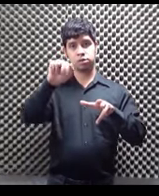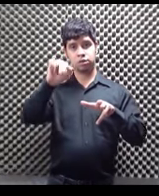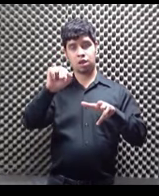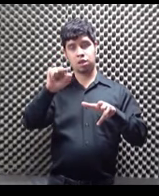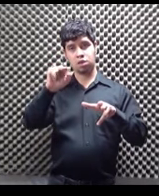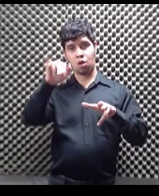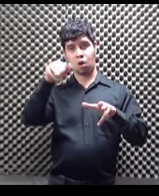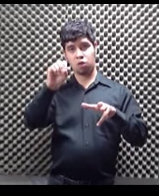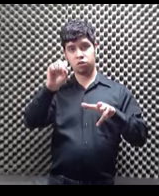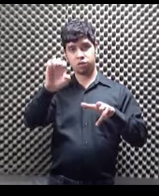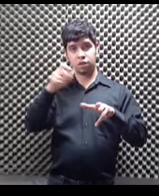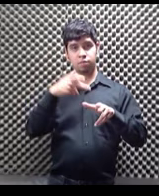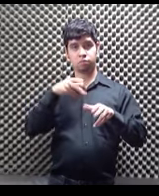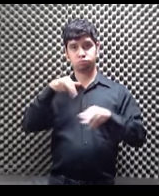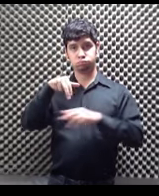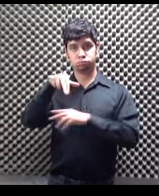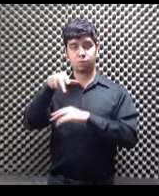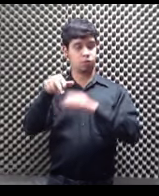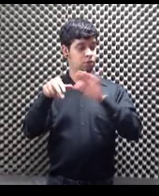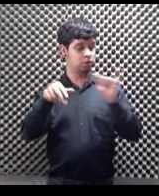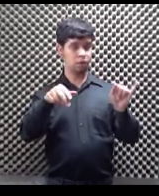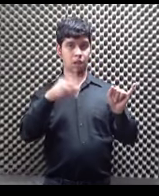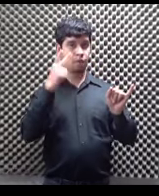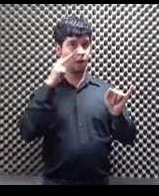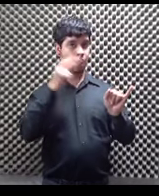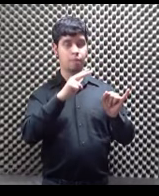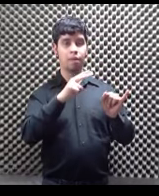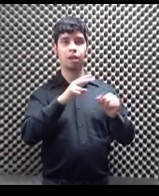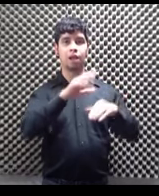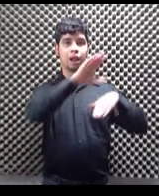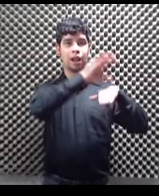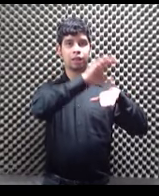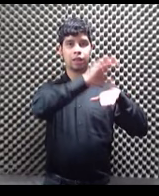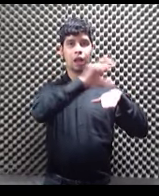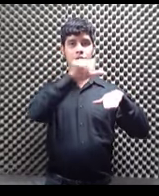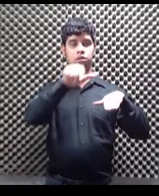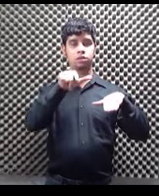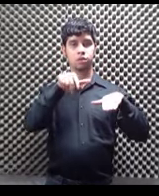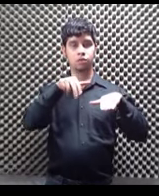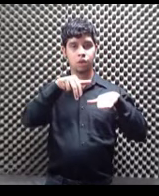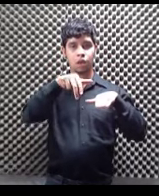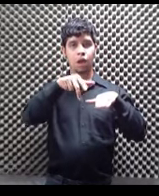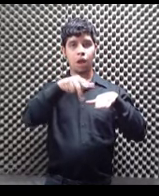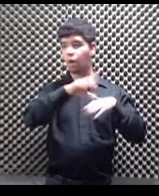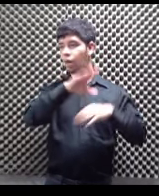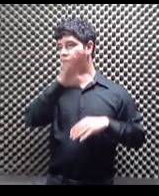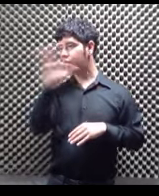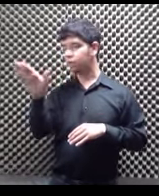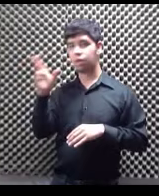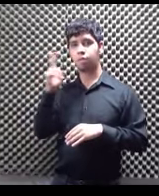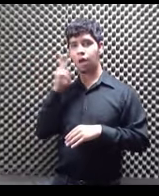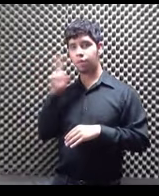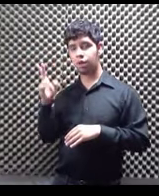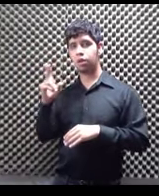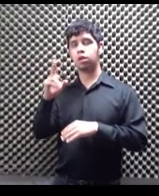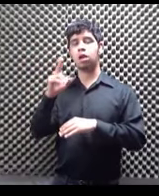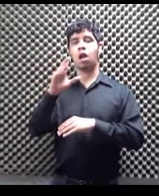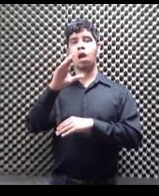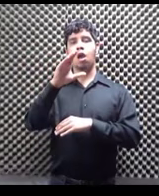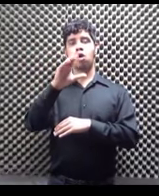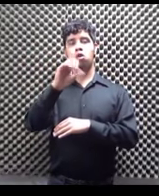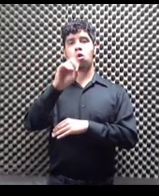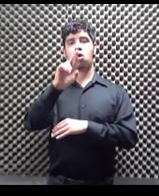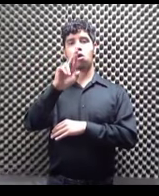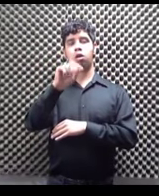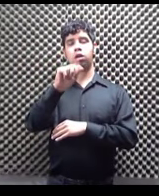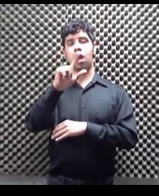a pasar a mano izquierda, va a tener a la catedral, la parte de atrás, y entonces a la mano derecha, ahí está. Ahí está, el corralón. Es justo detrás de la catedral. Así que,